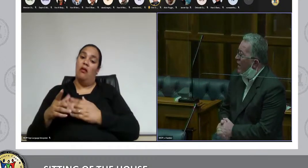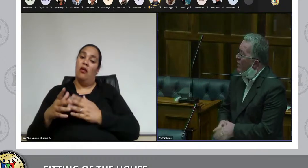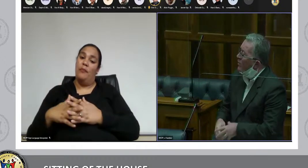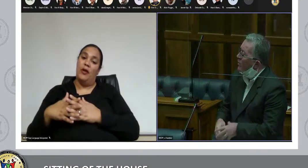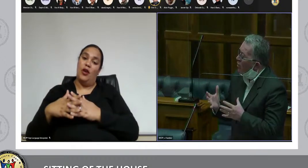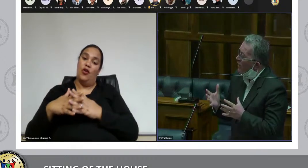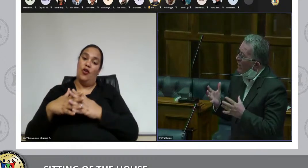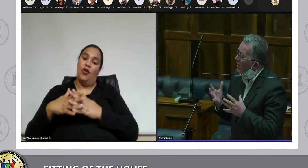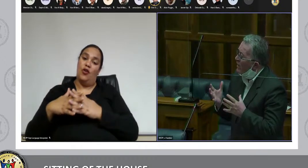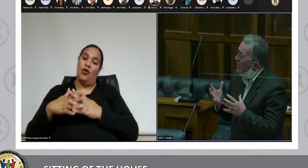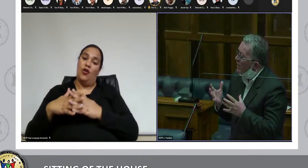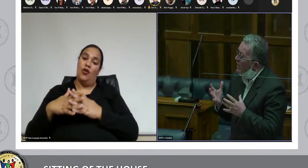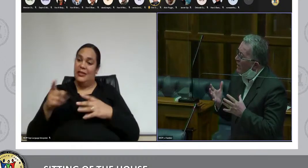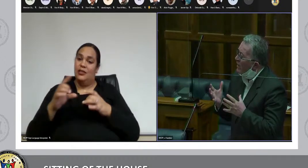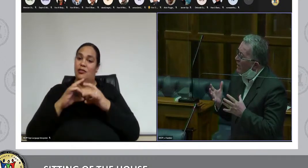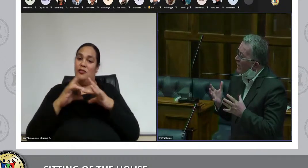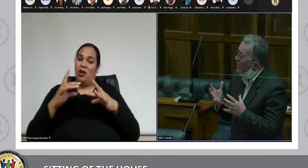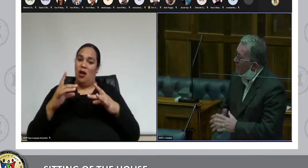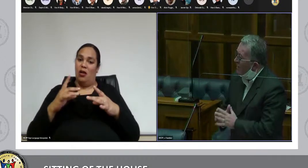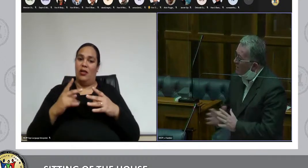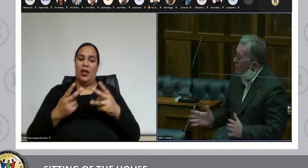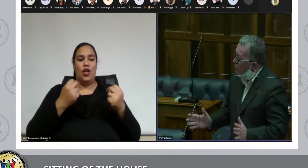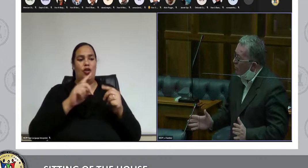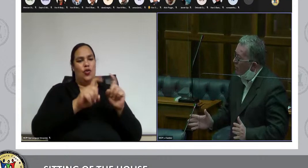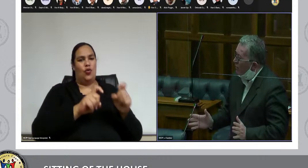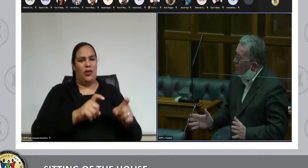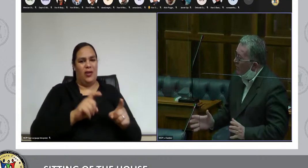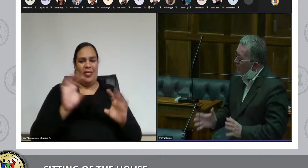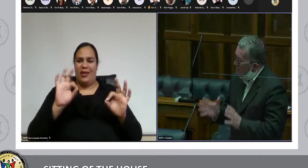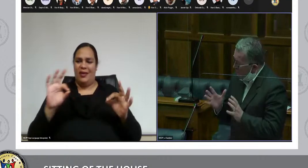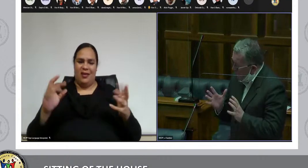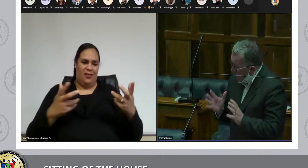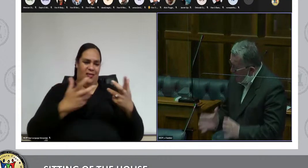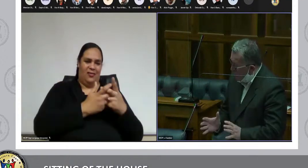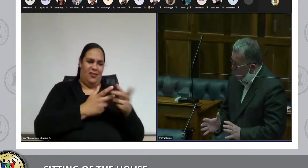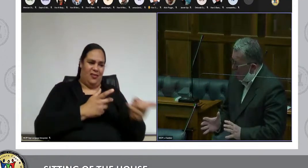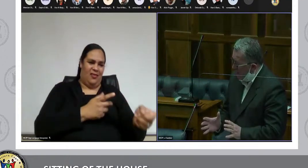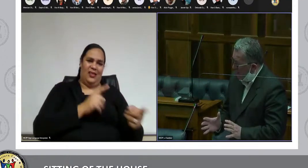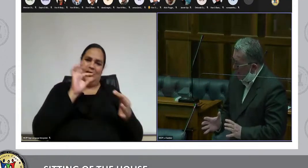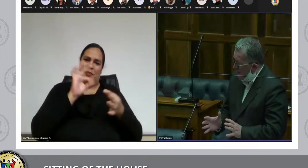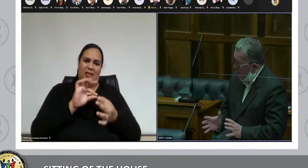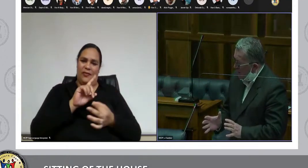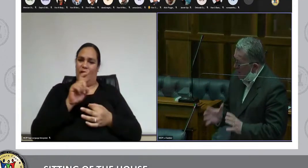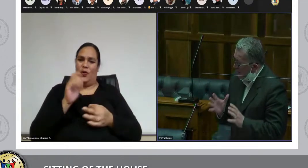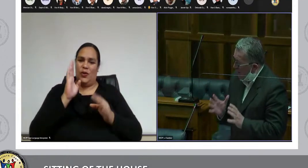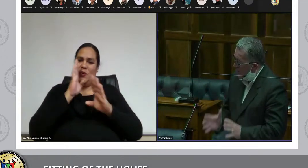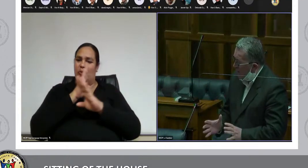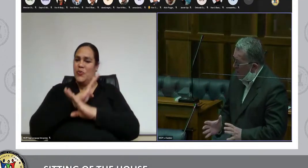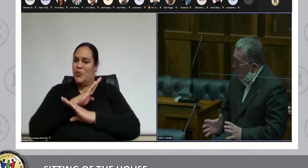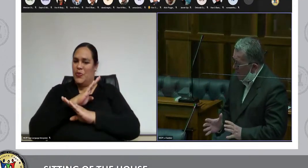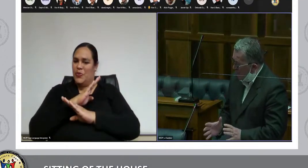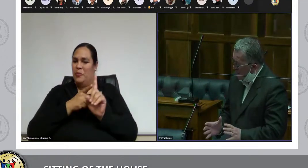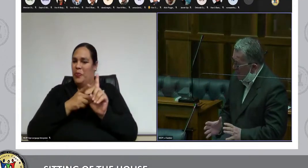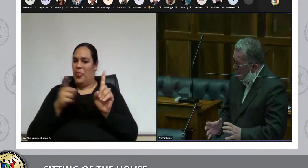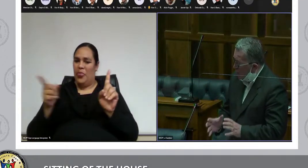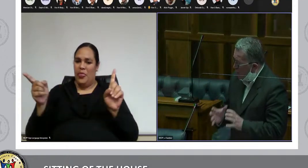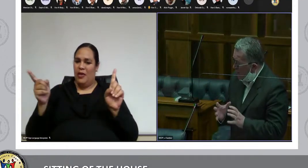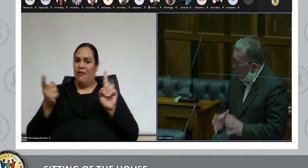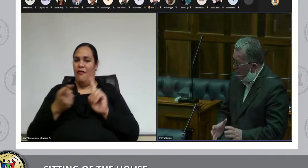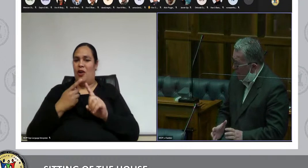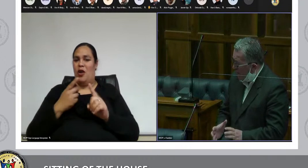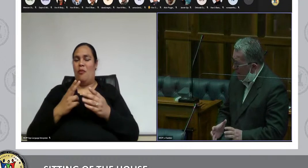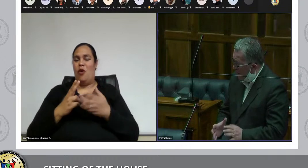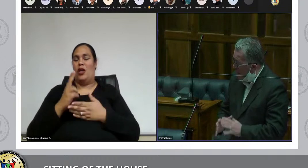America, hy begin nou om 'n nuwe vraag te vra. Dit het niks te doen met die spesifieke vraag van agbare Maran